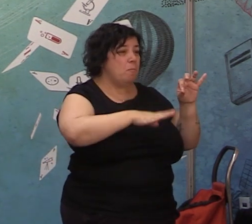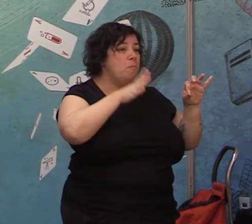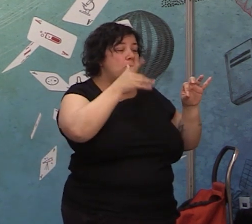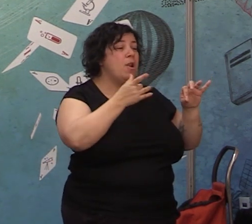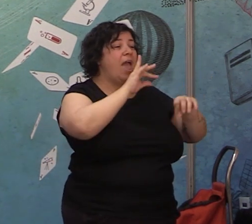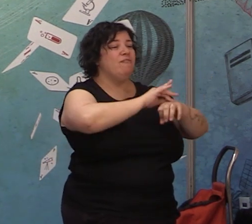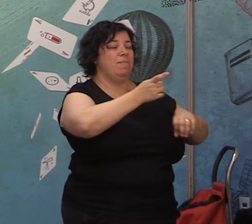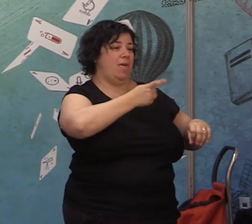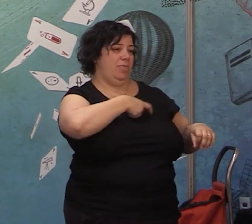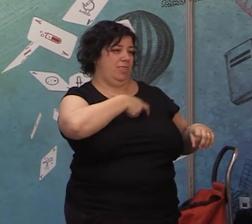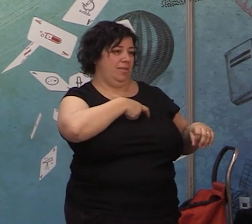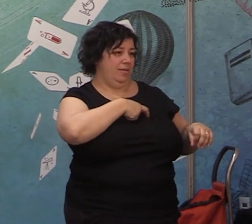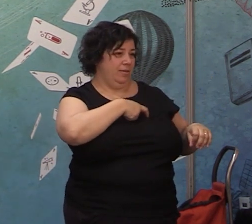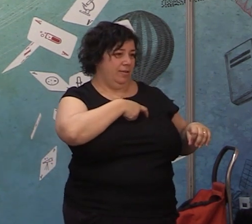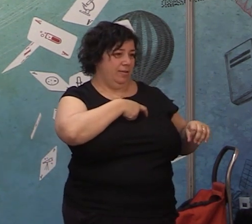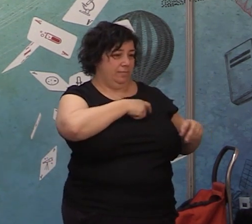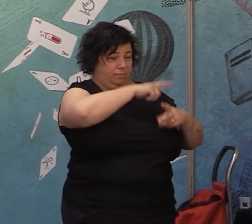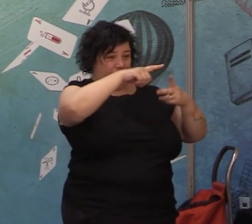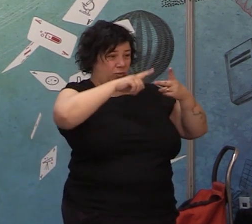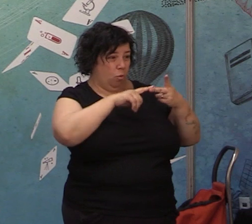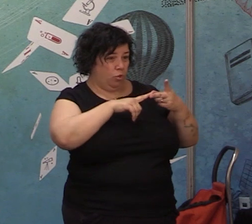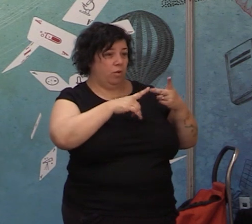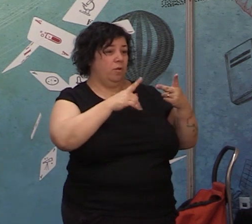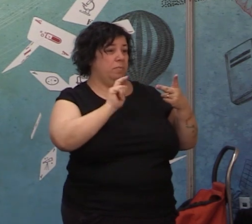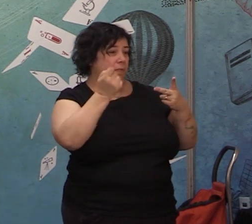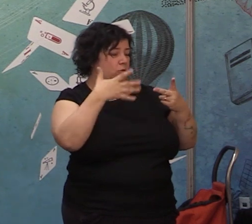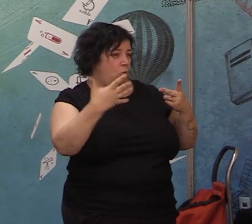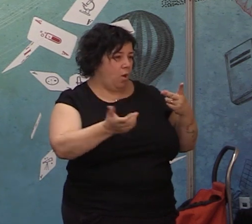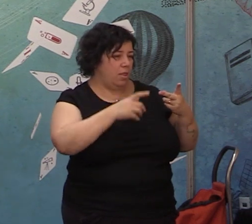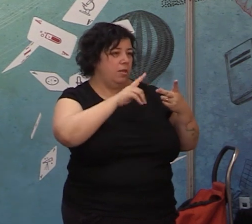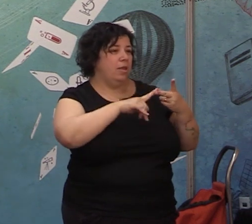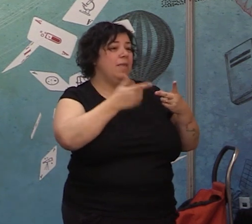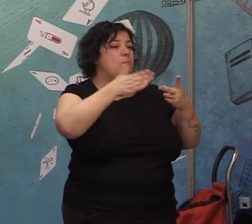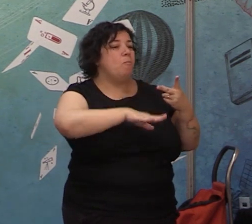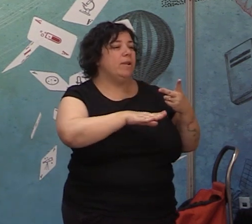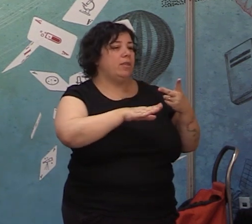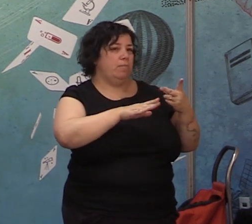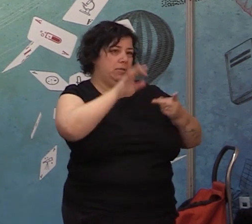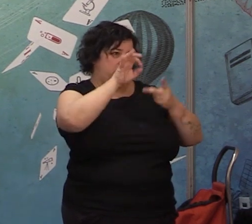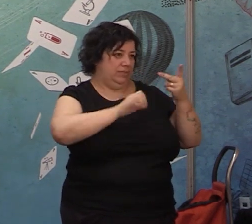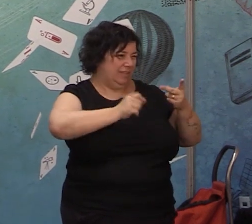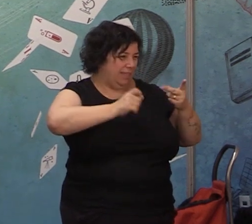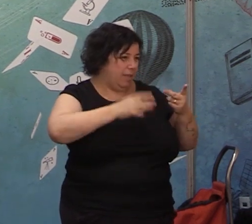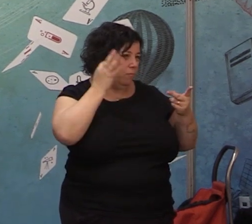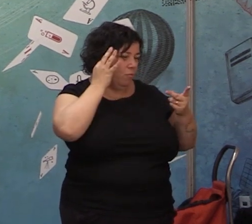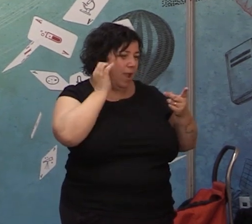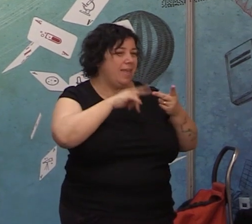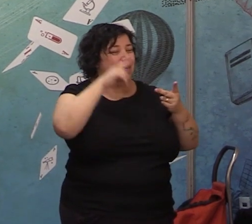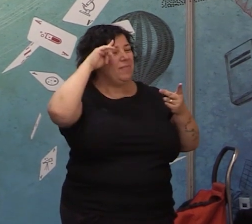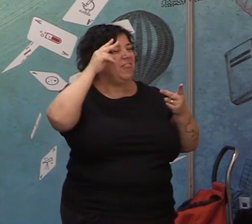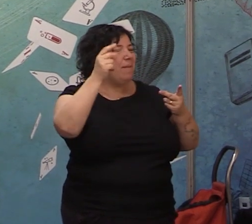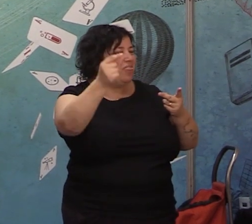enfermedad cardiovascular. Luego, la siguiente causa de muerte más frecuente en las mujeres es la